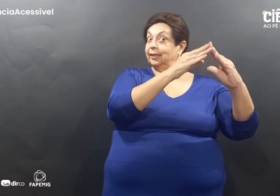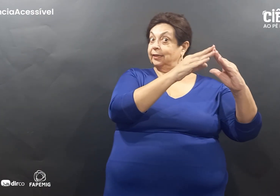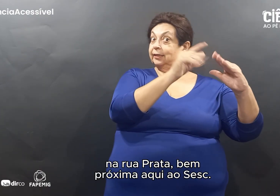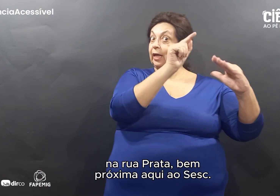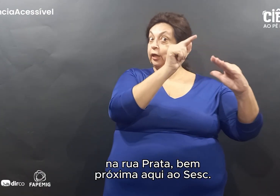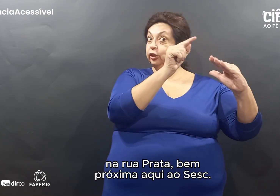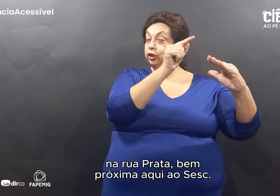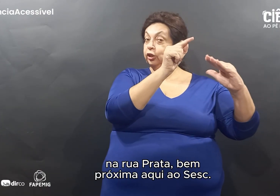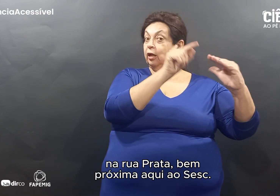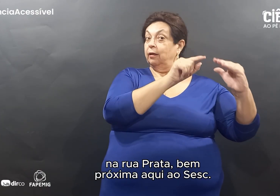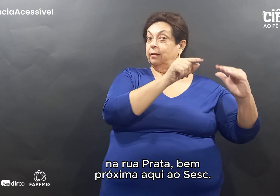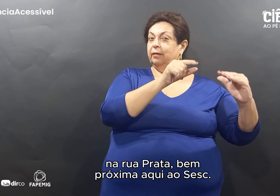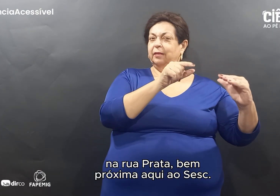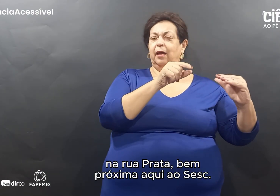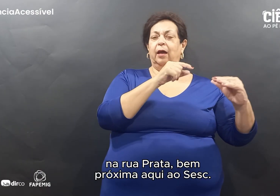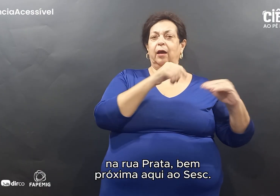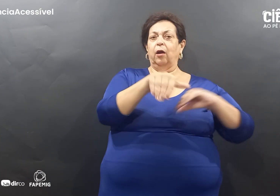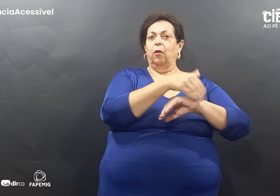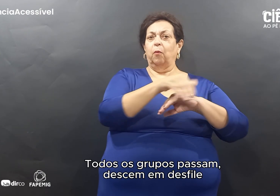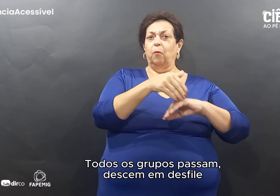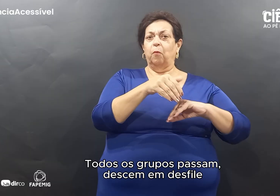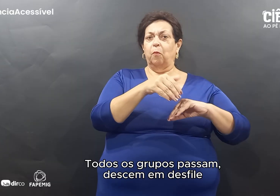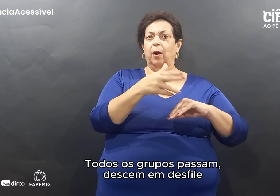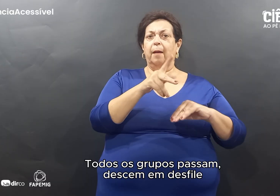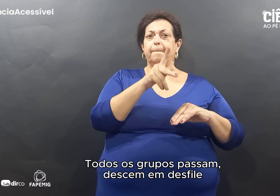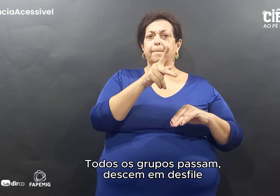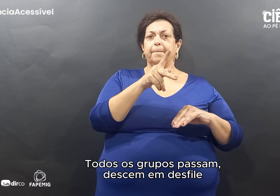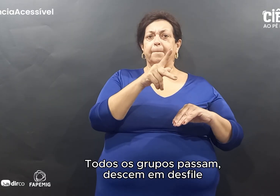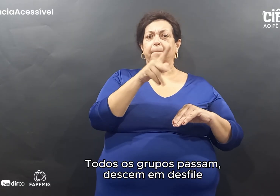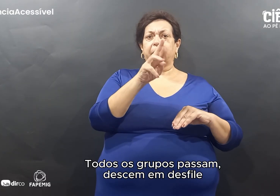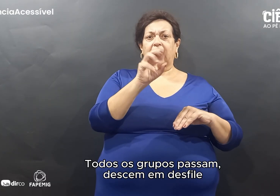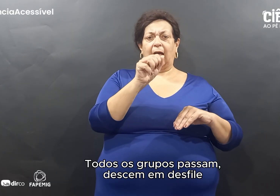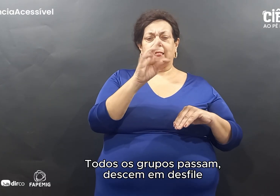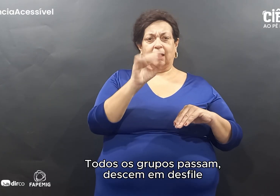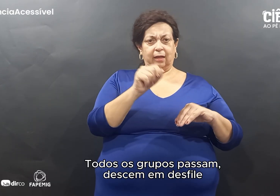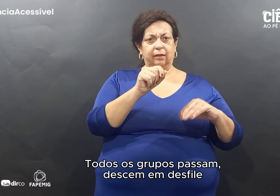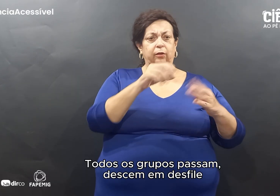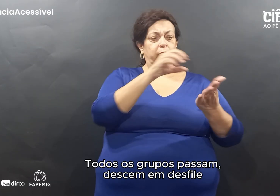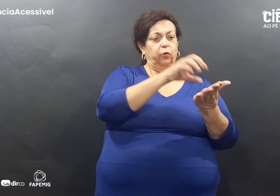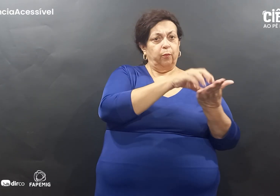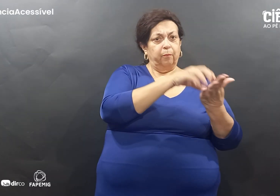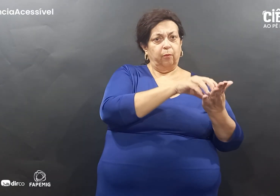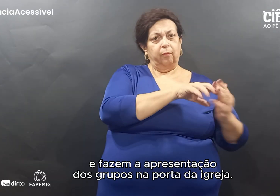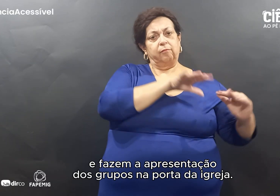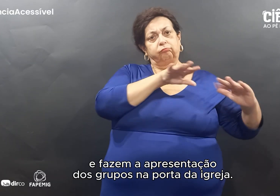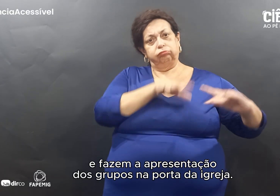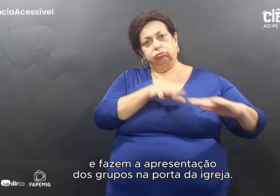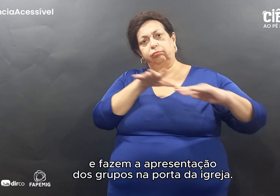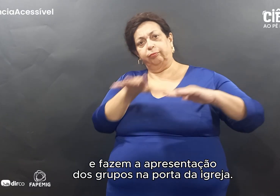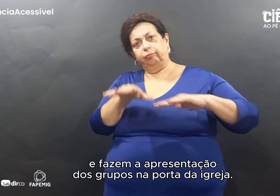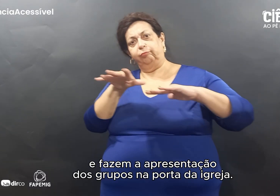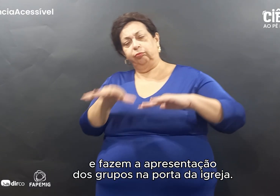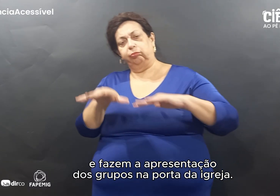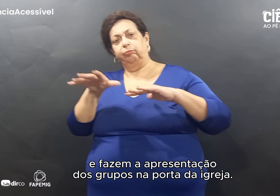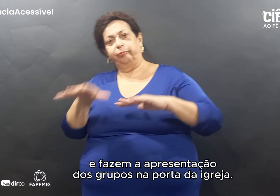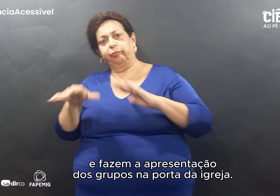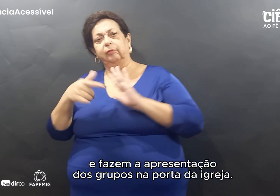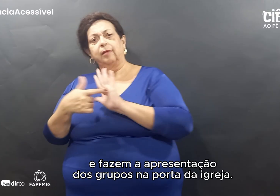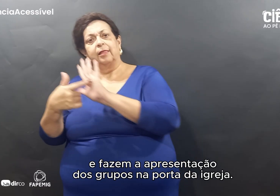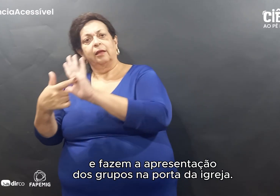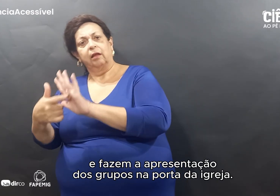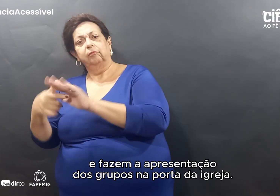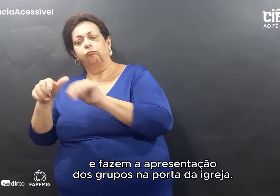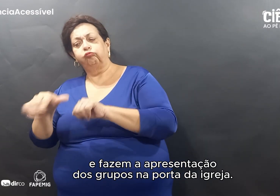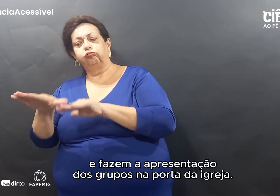manhã. Rua Prata, bem próxima aqui ao Sesc. Todos os grupos passam, descem em desfile e fazem a apresentação dos